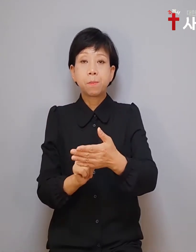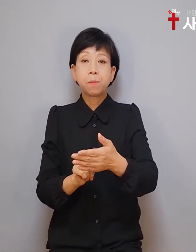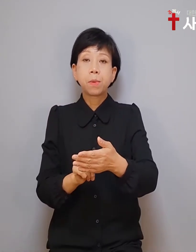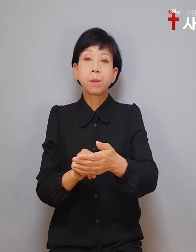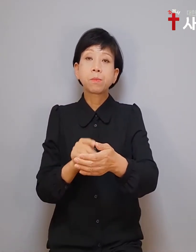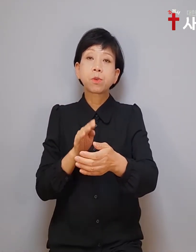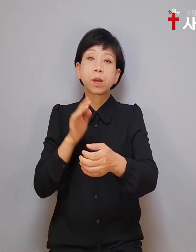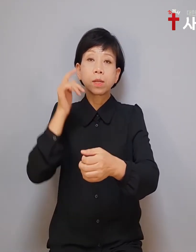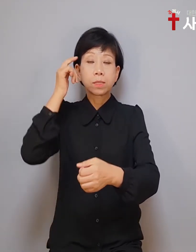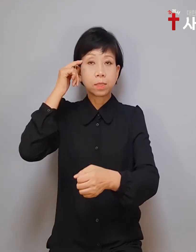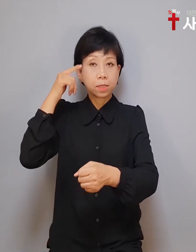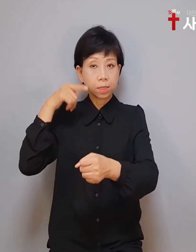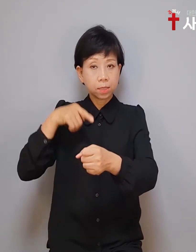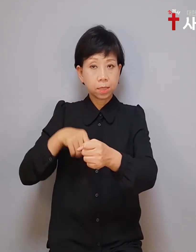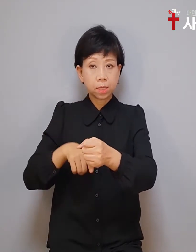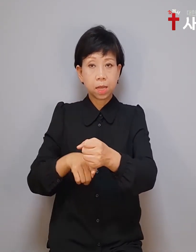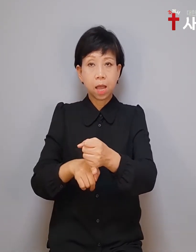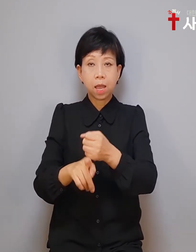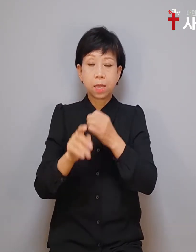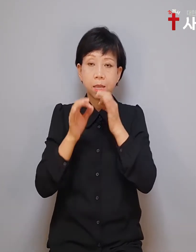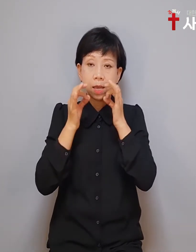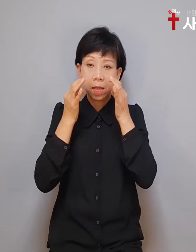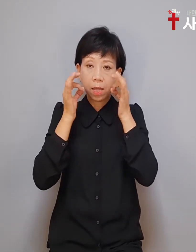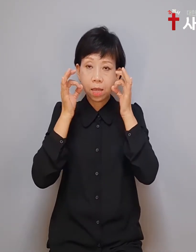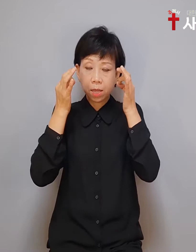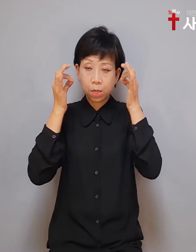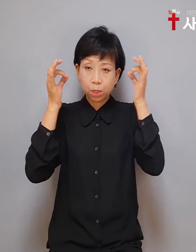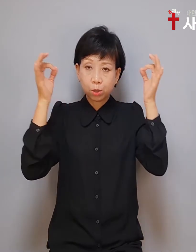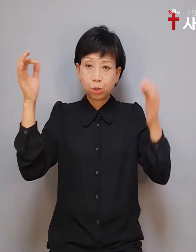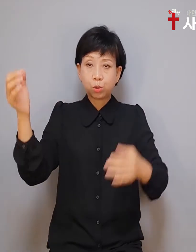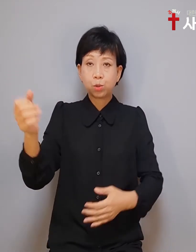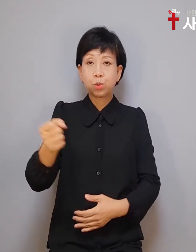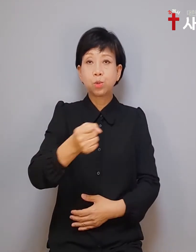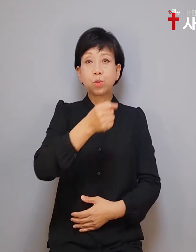나의 맘과 뜻 다해